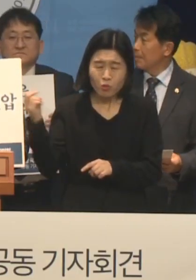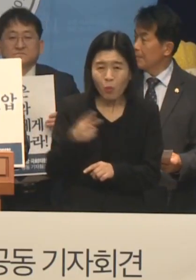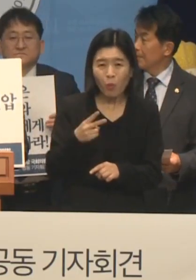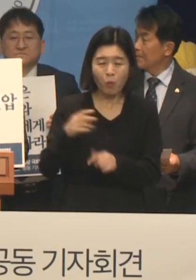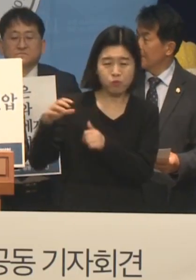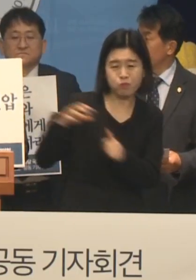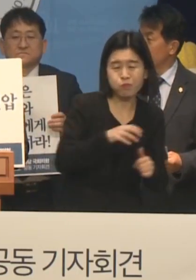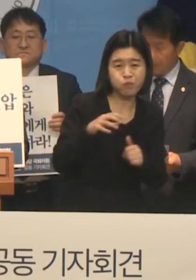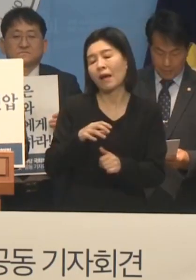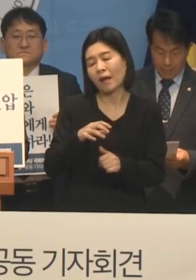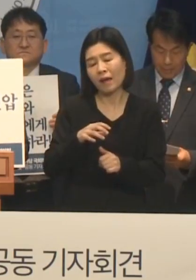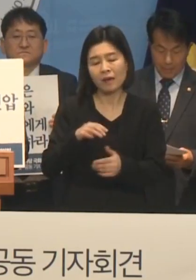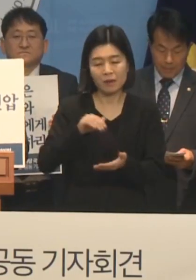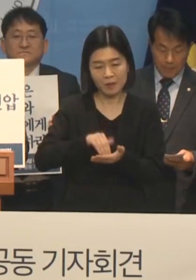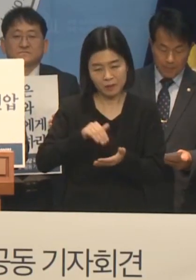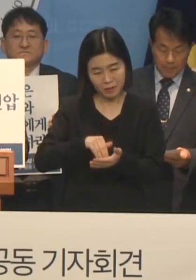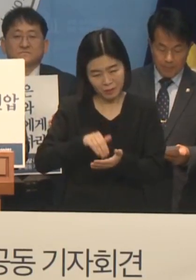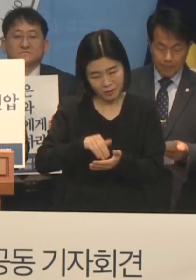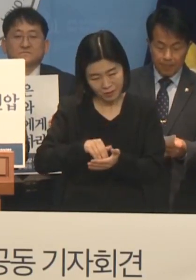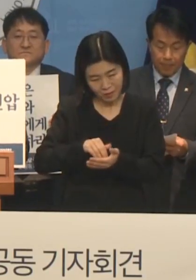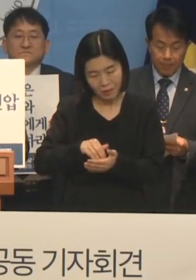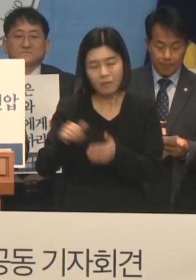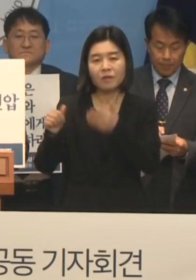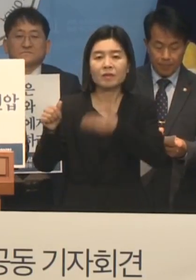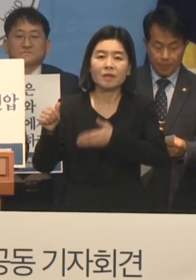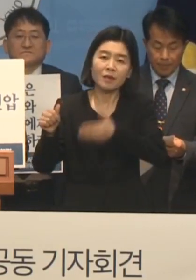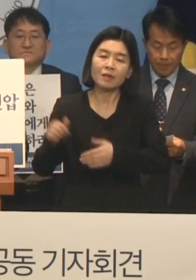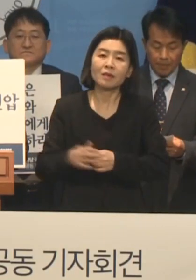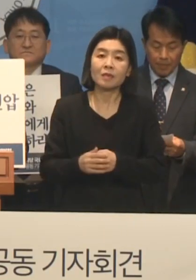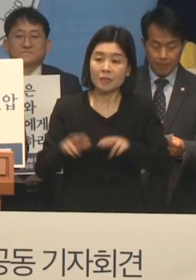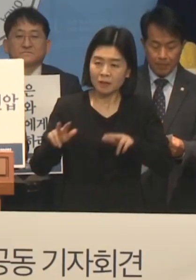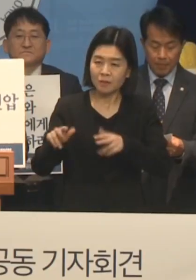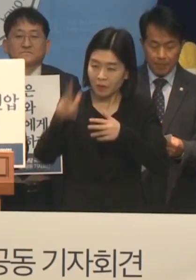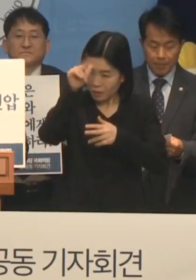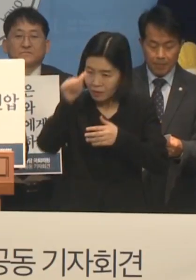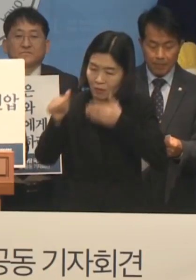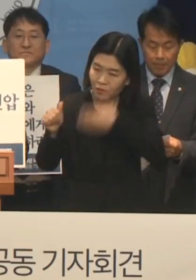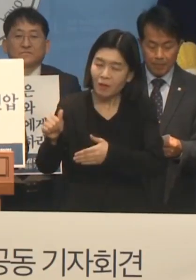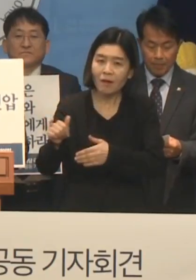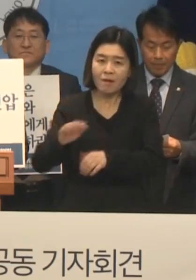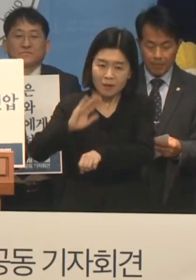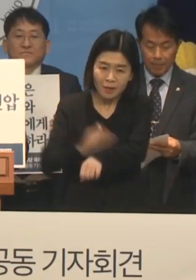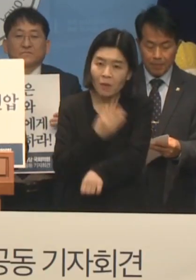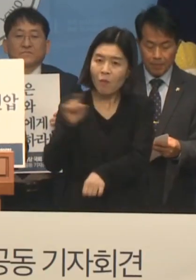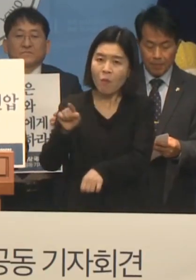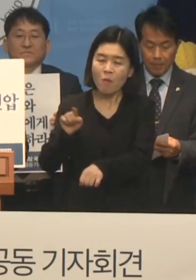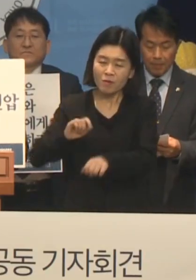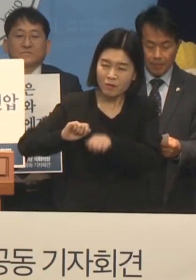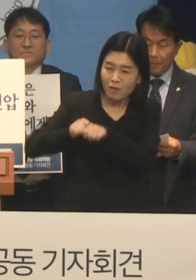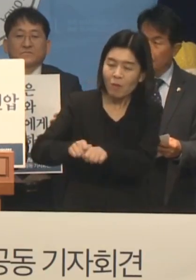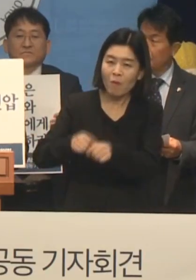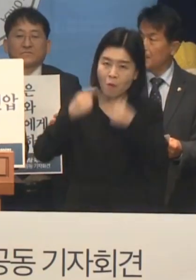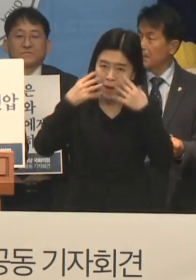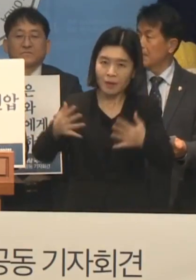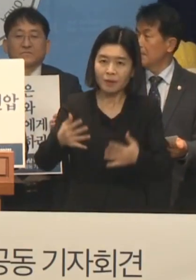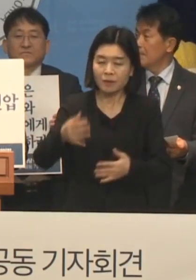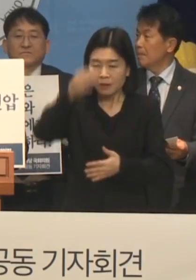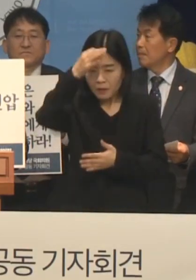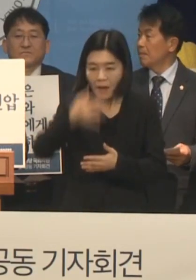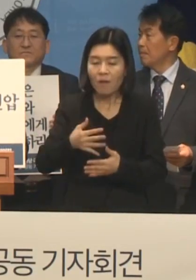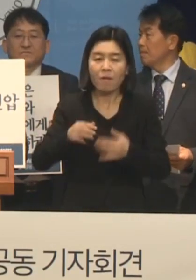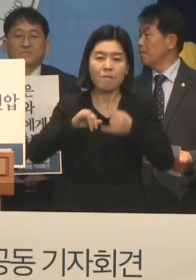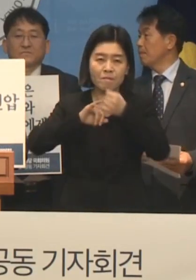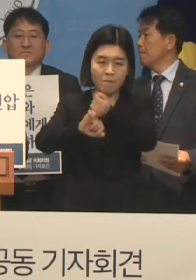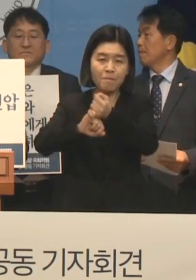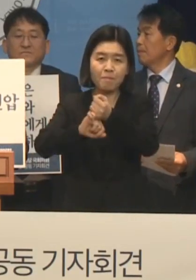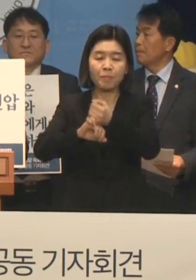됩니다. 저는 요구합니다. 꼭 책임자 처벌을 하시고 사과하시고 다시는 이런 일이